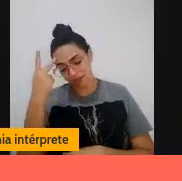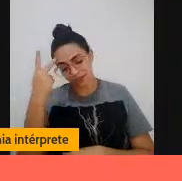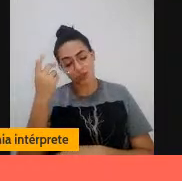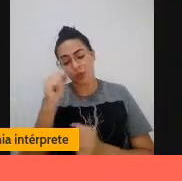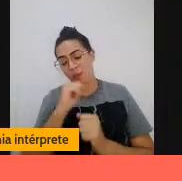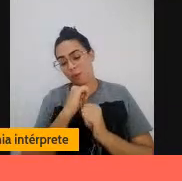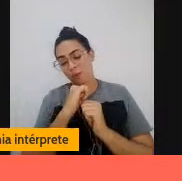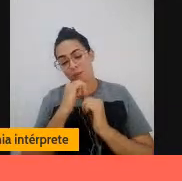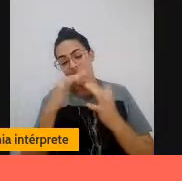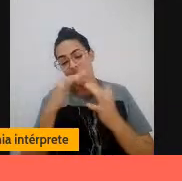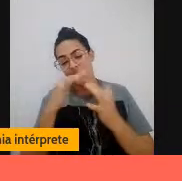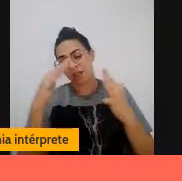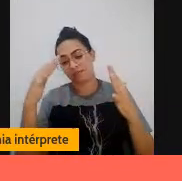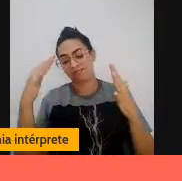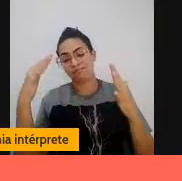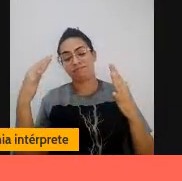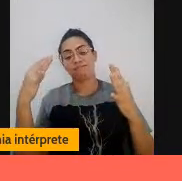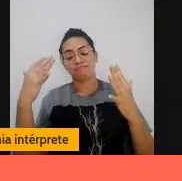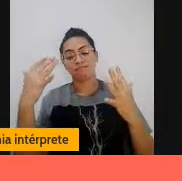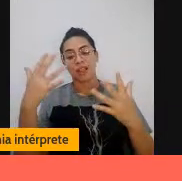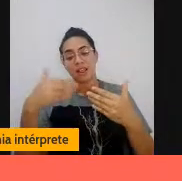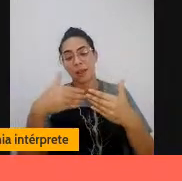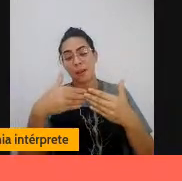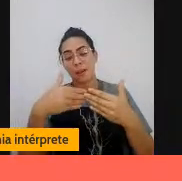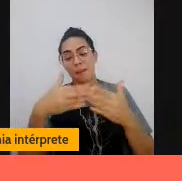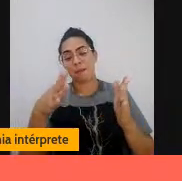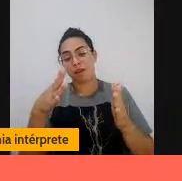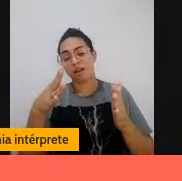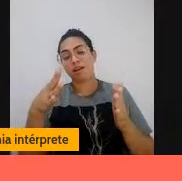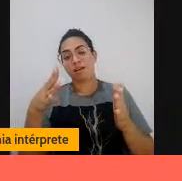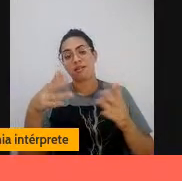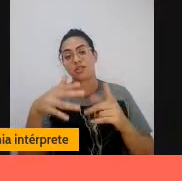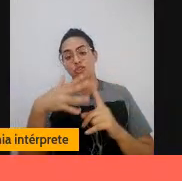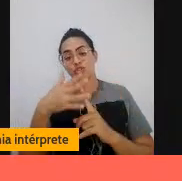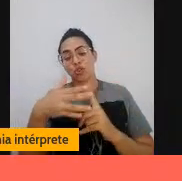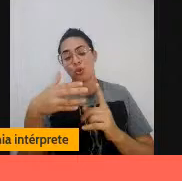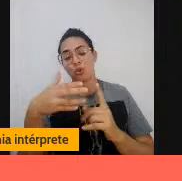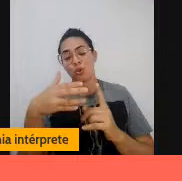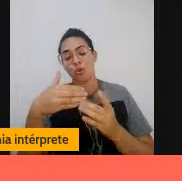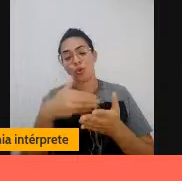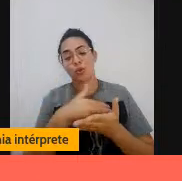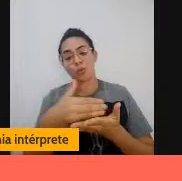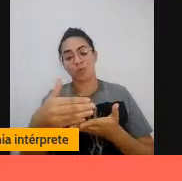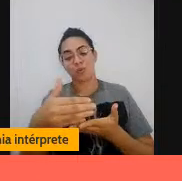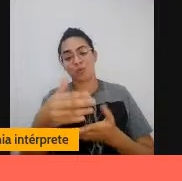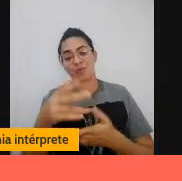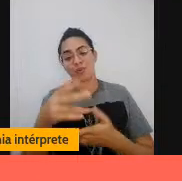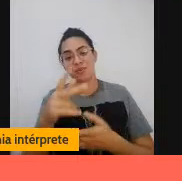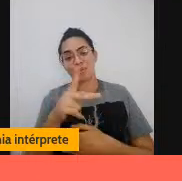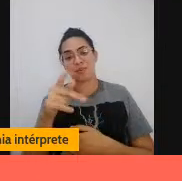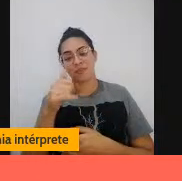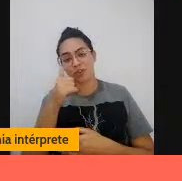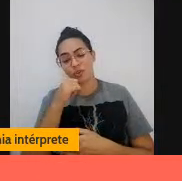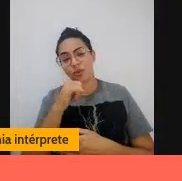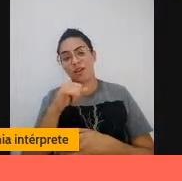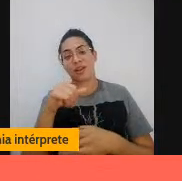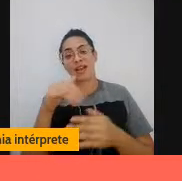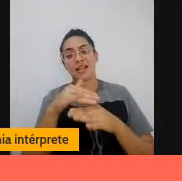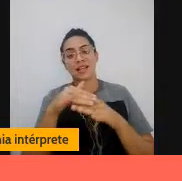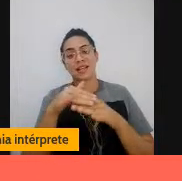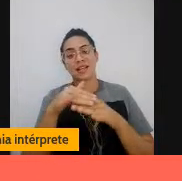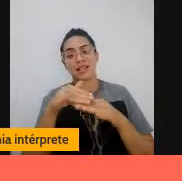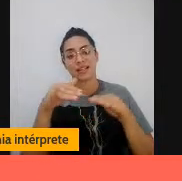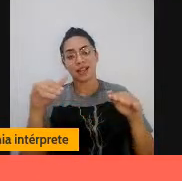fazer a abertura do evento. Então, a gente começou, né, com a professora e terminamos com o professor